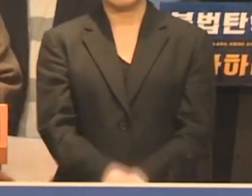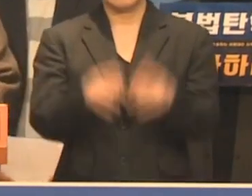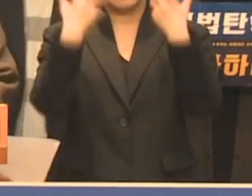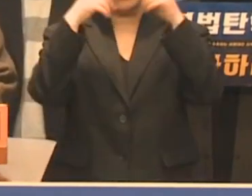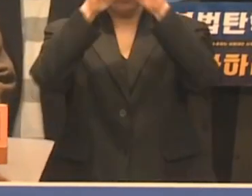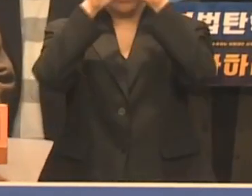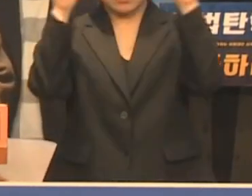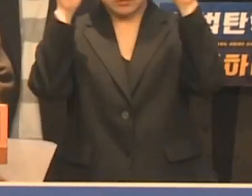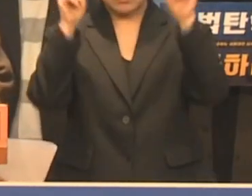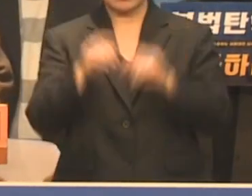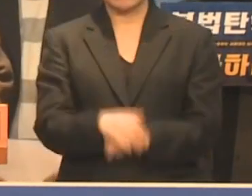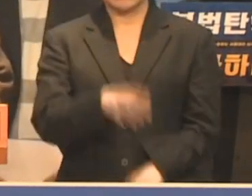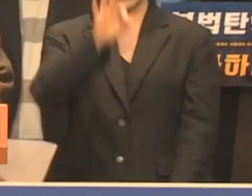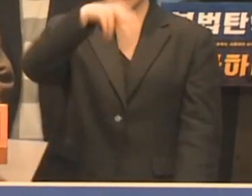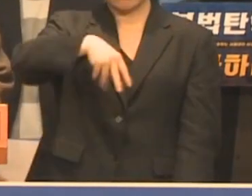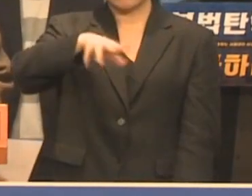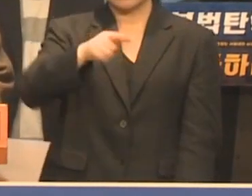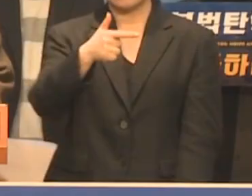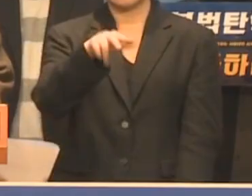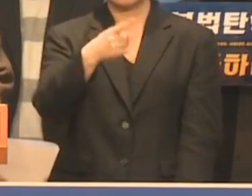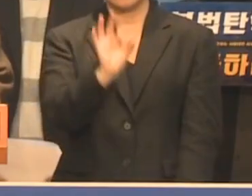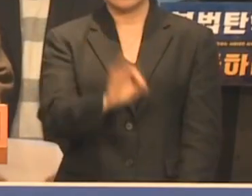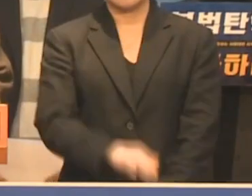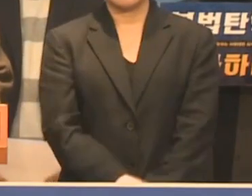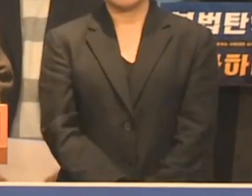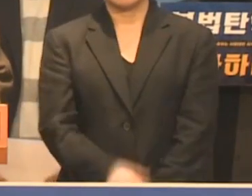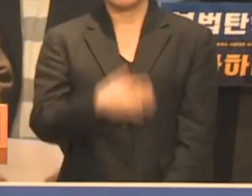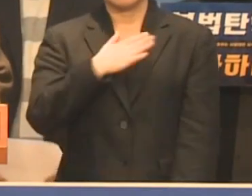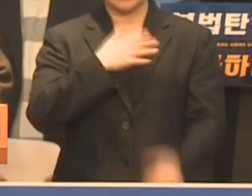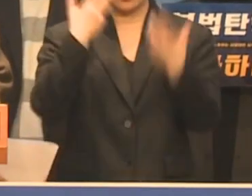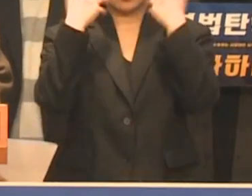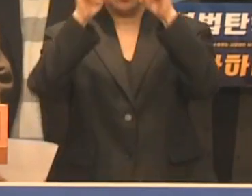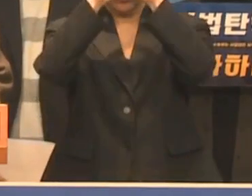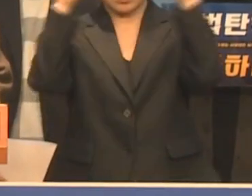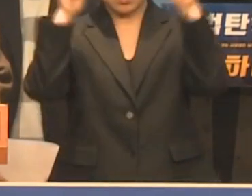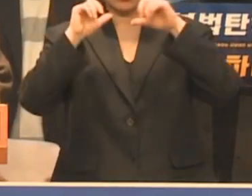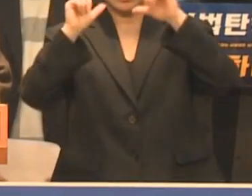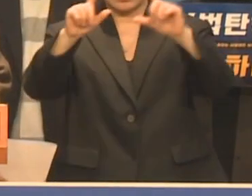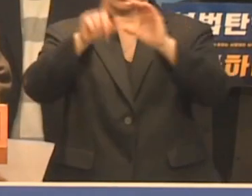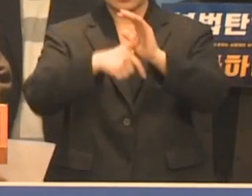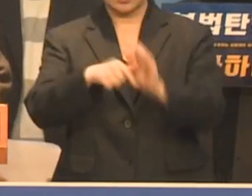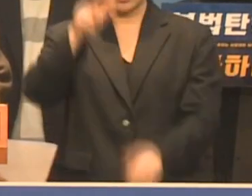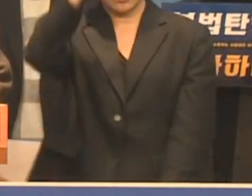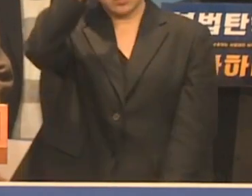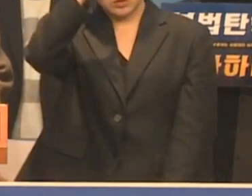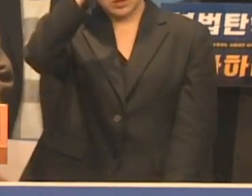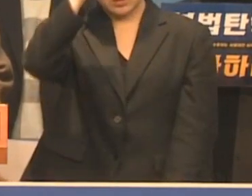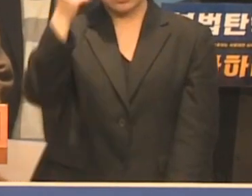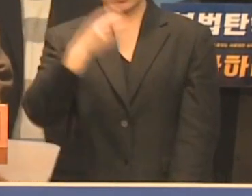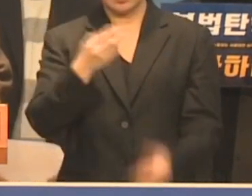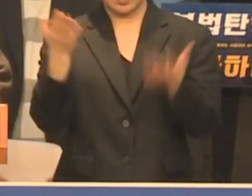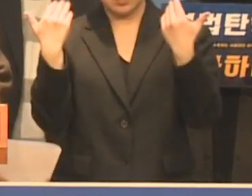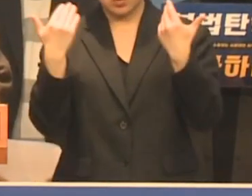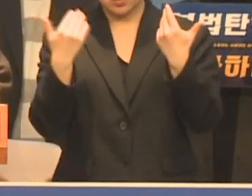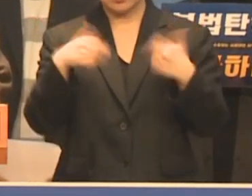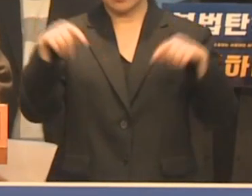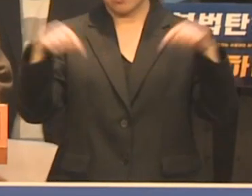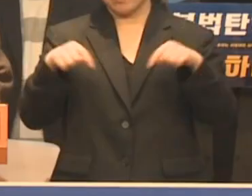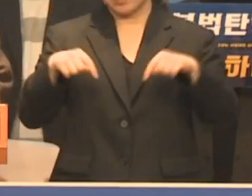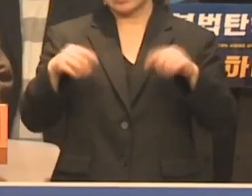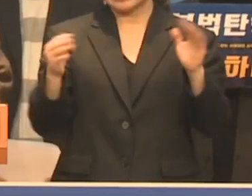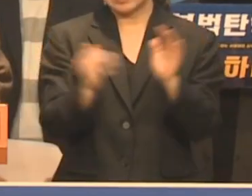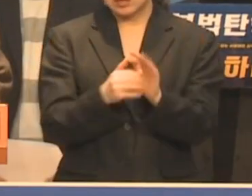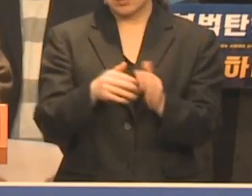고려대 23학번 재학생 유찬종입니다. 저희는 고려대학교 시국선언 과정에서 경찰 측과 학교 측과 충분히 협의하여